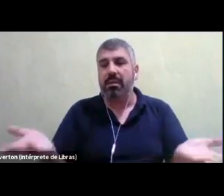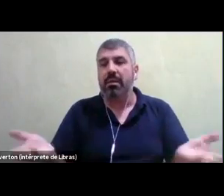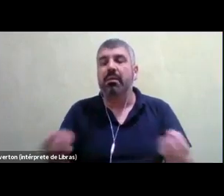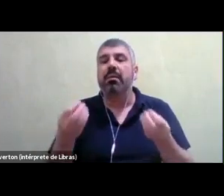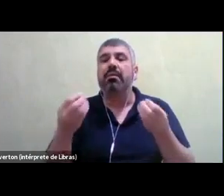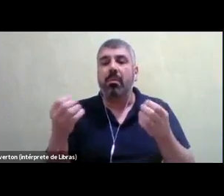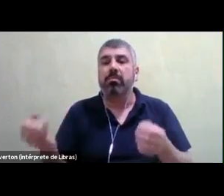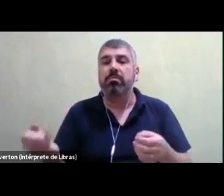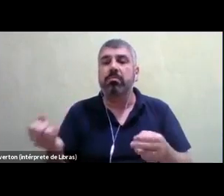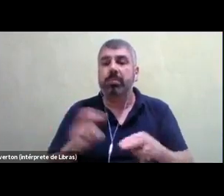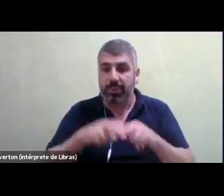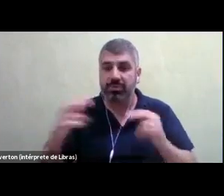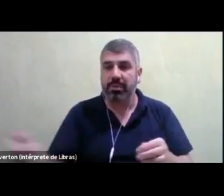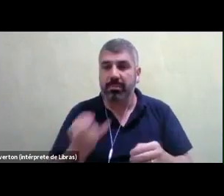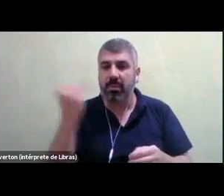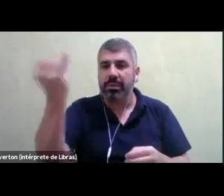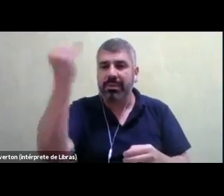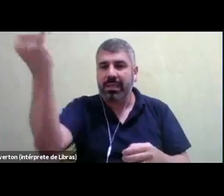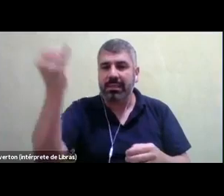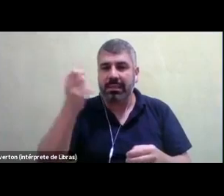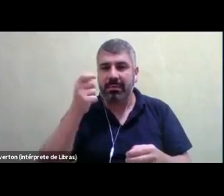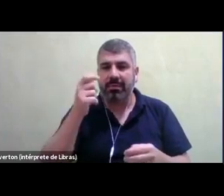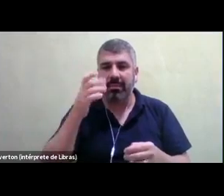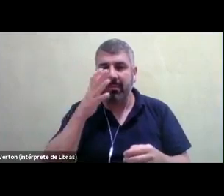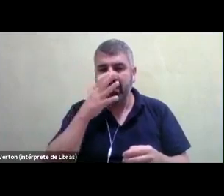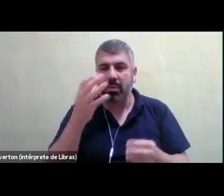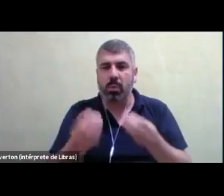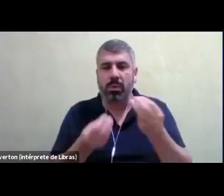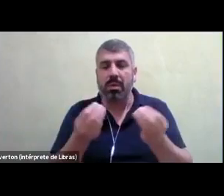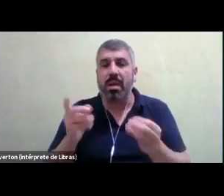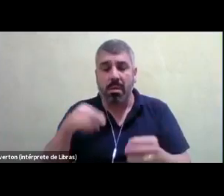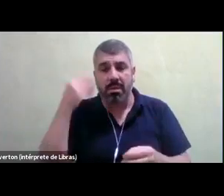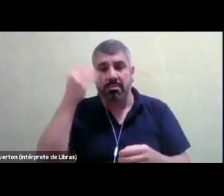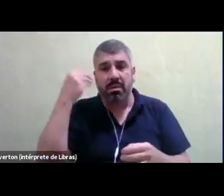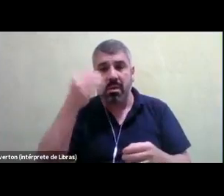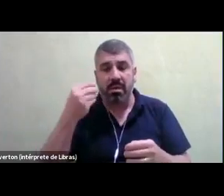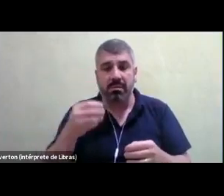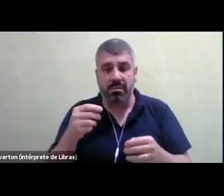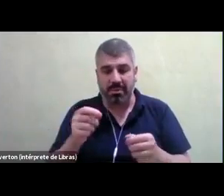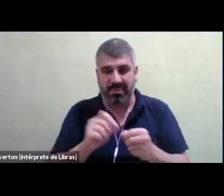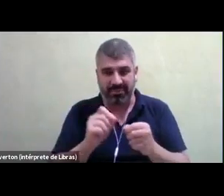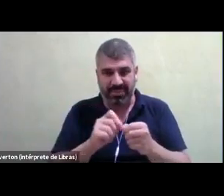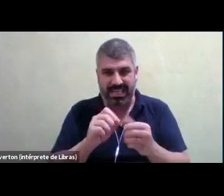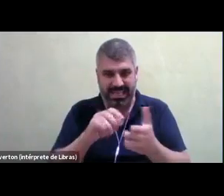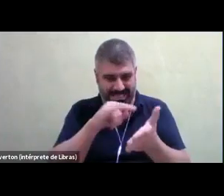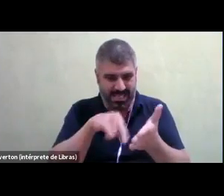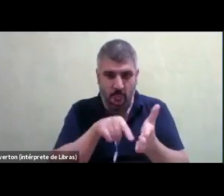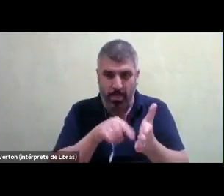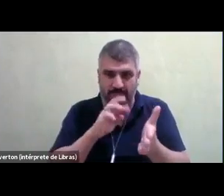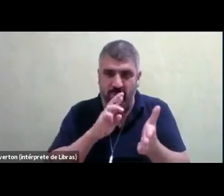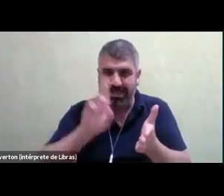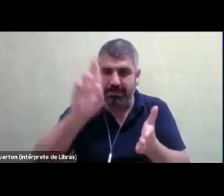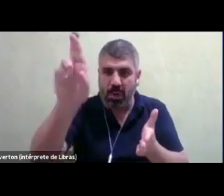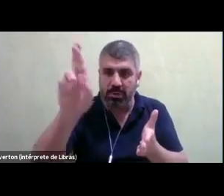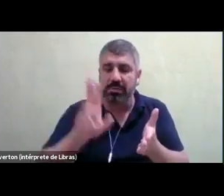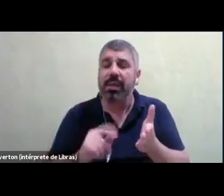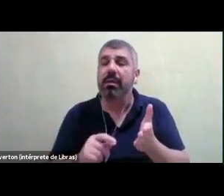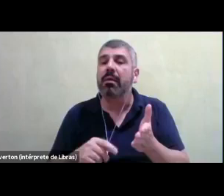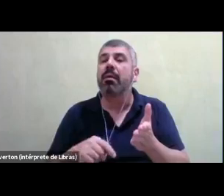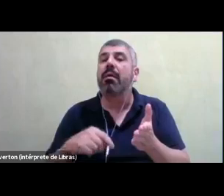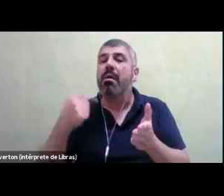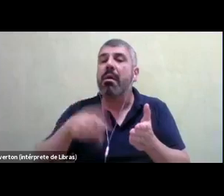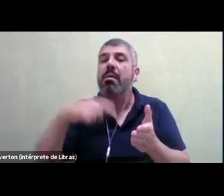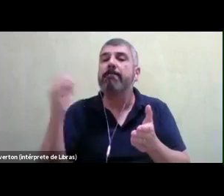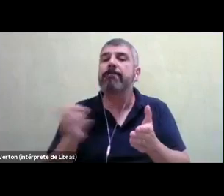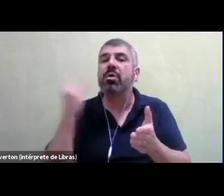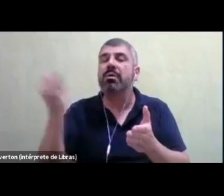gente contemplar, né? Eu achei que foi assim uma experiência, a construção dessa resposta, né? Uma experiência muito importante